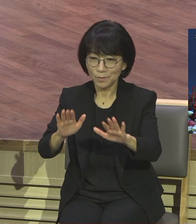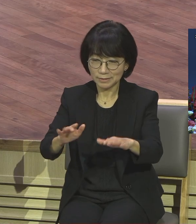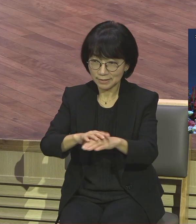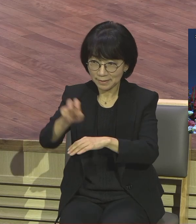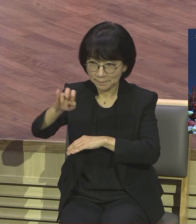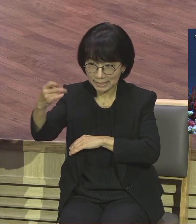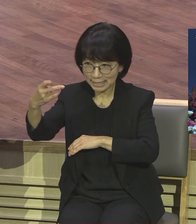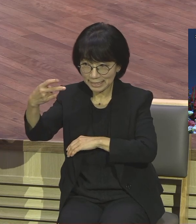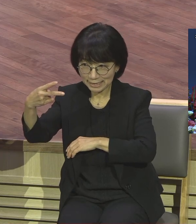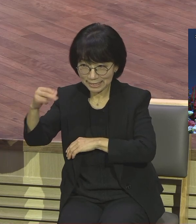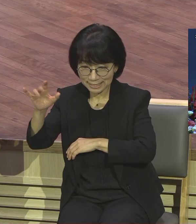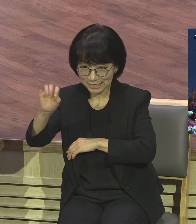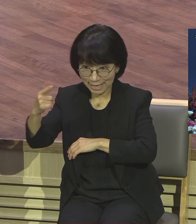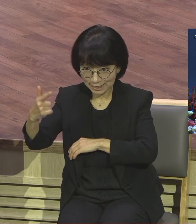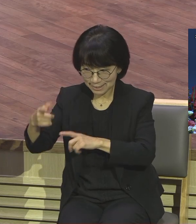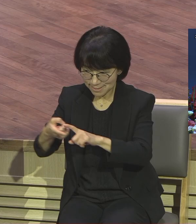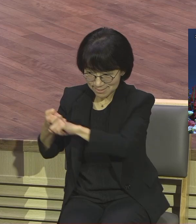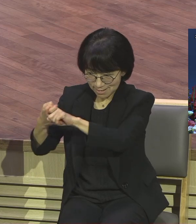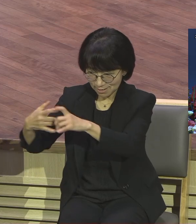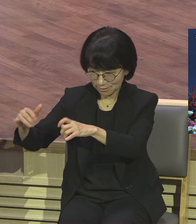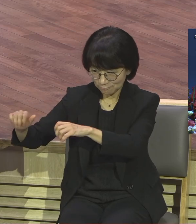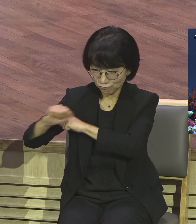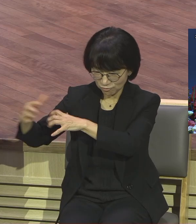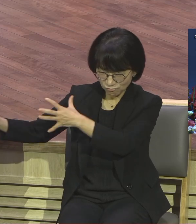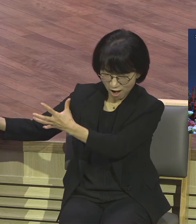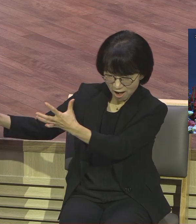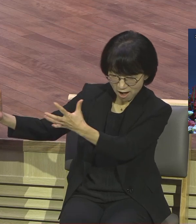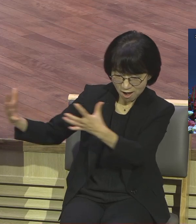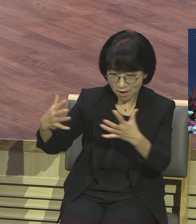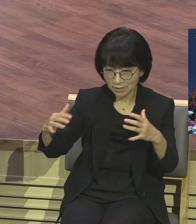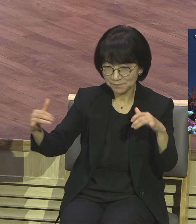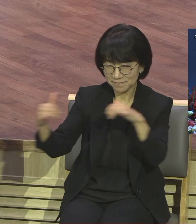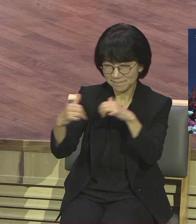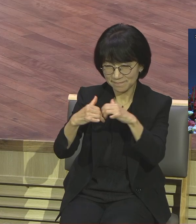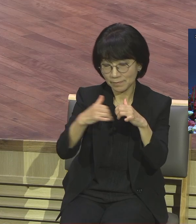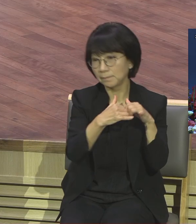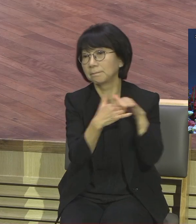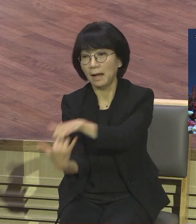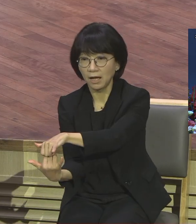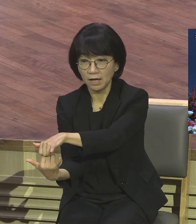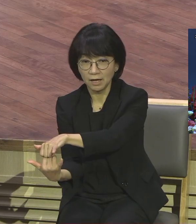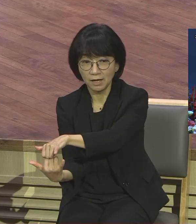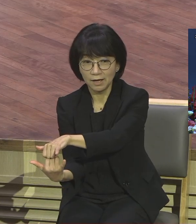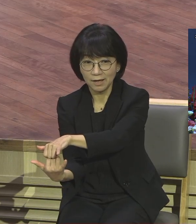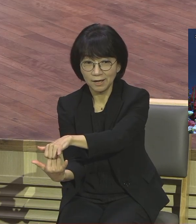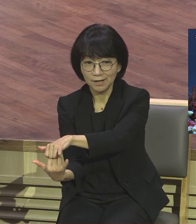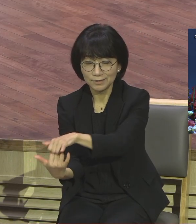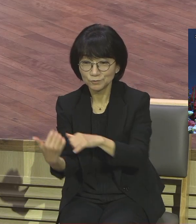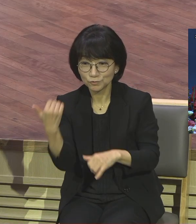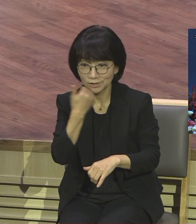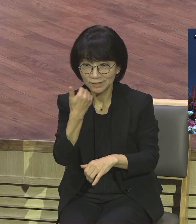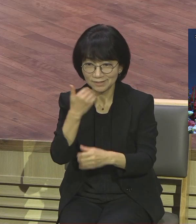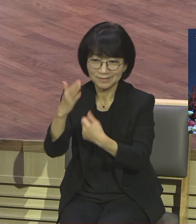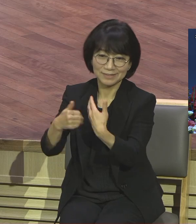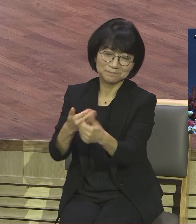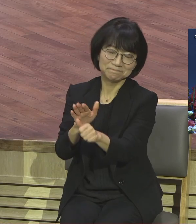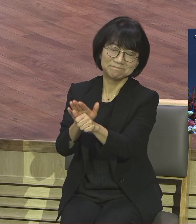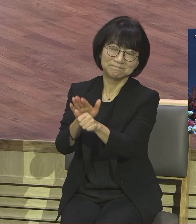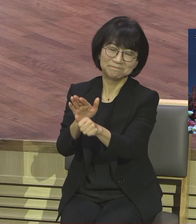연합군하고 싸워서 이겼는데 승리하게 하신 분이 완성을 거두게 하나님 하셨다는 것입니다.